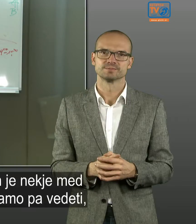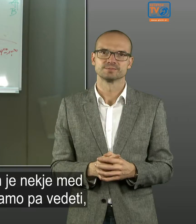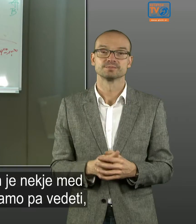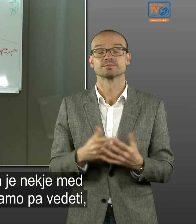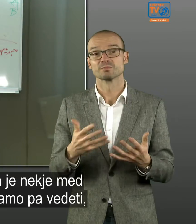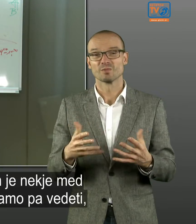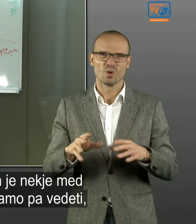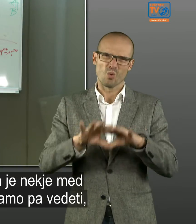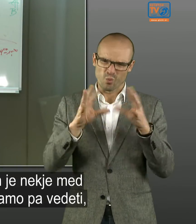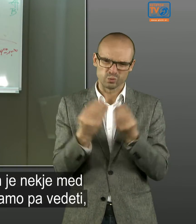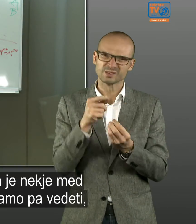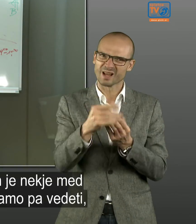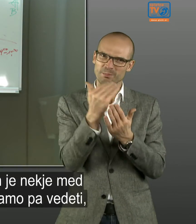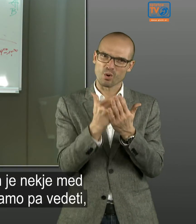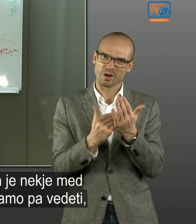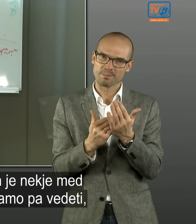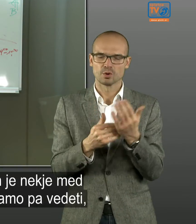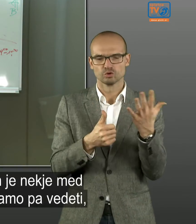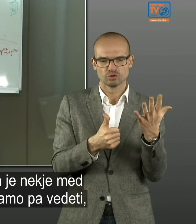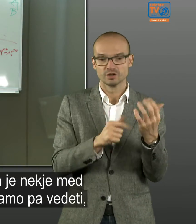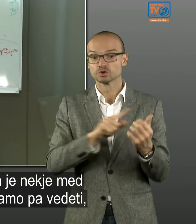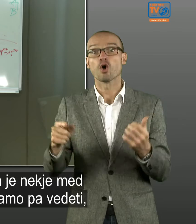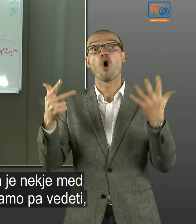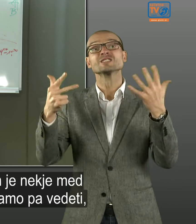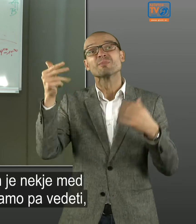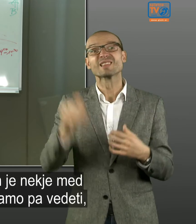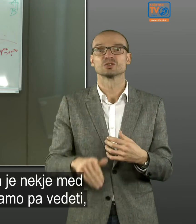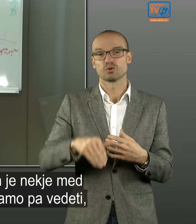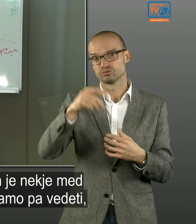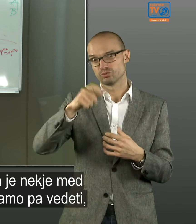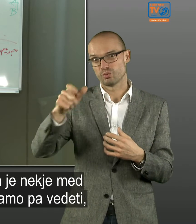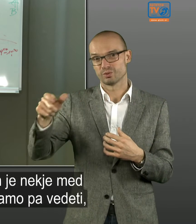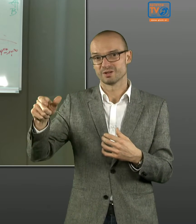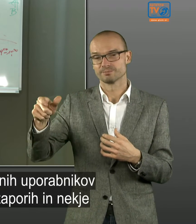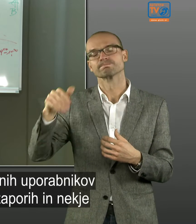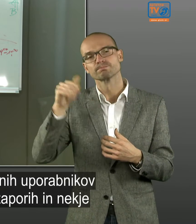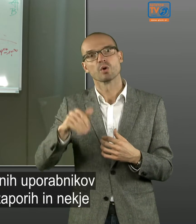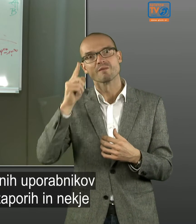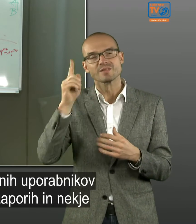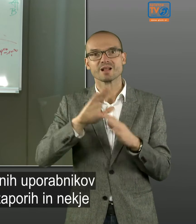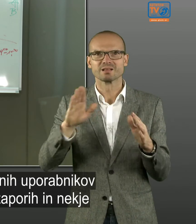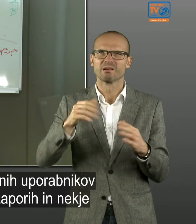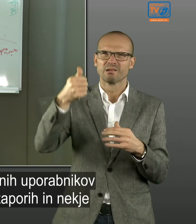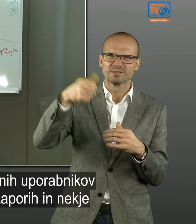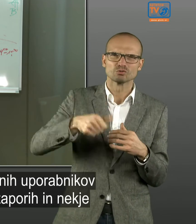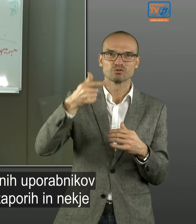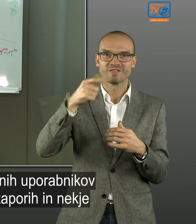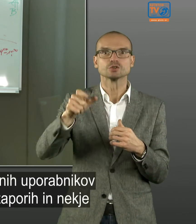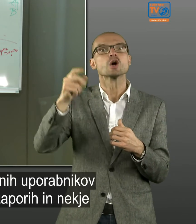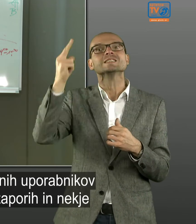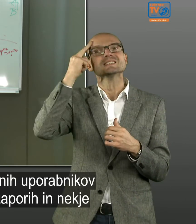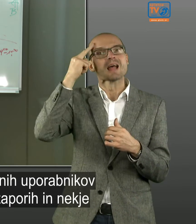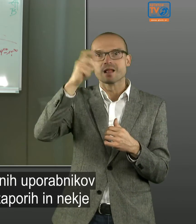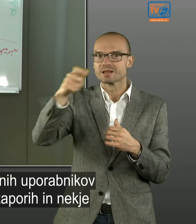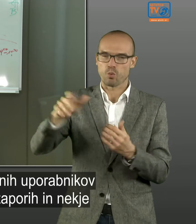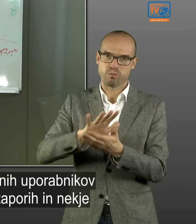Na vseh teh programih je približno 6 do 8 tisoč ljudi. Moramo pa vedeti, da jih je tudi 1200 znanih